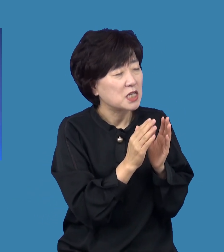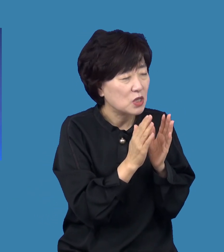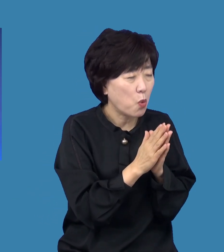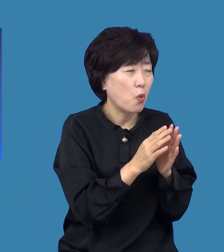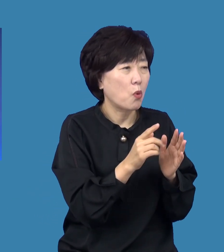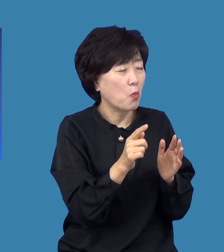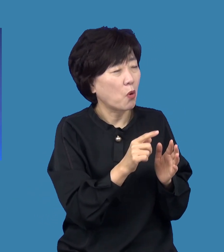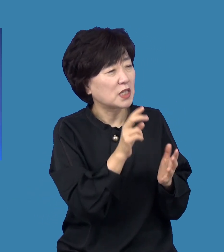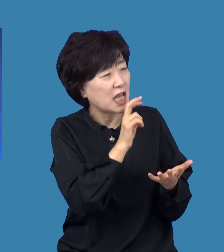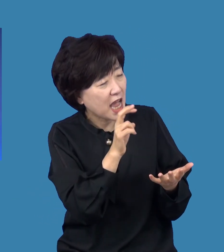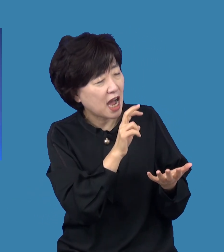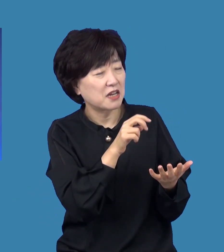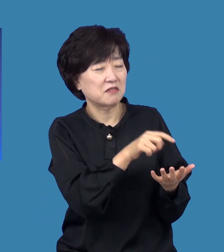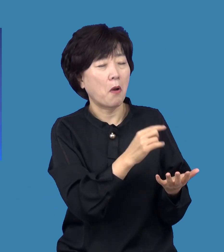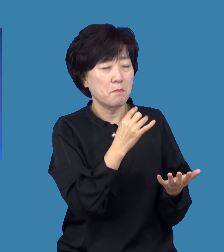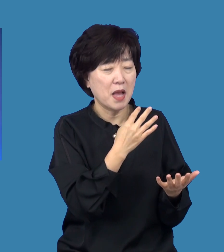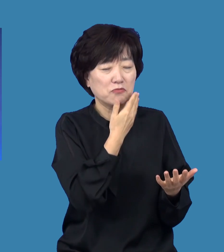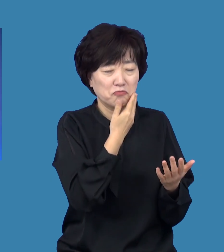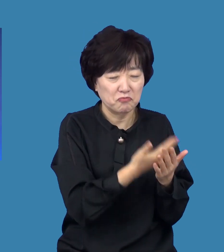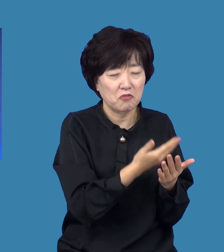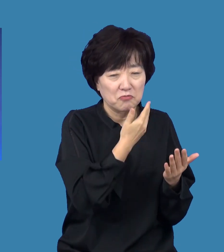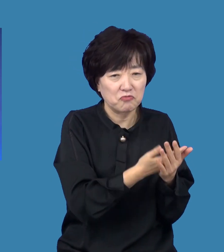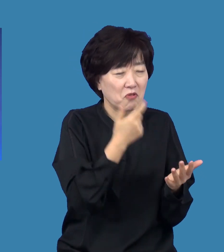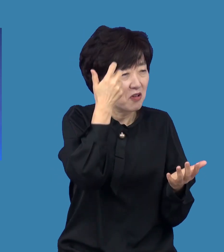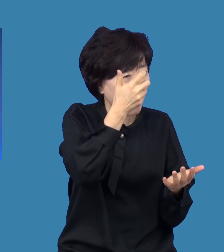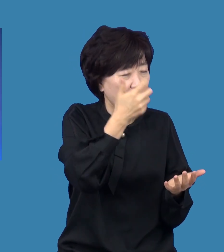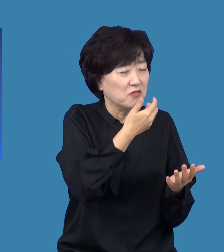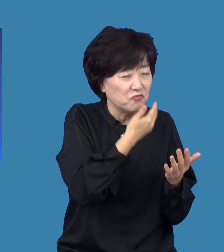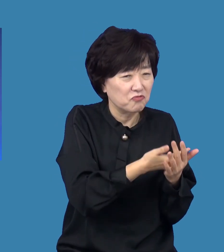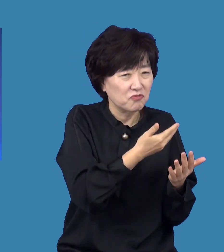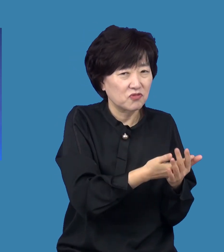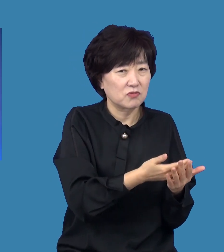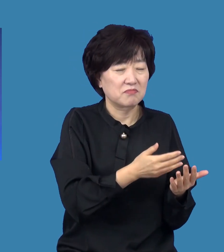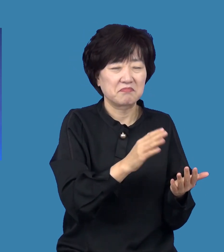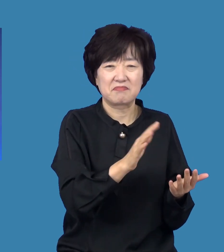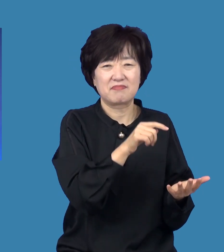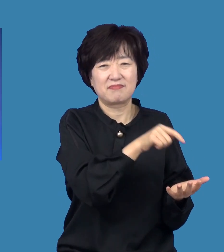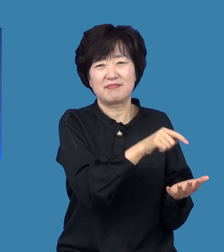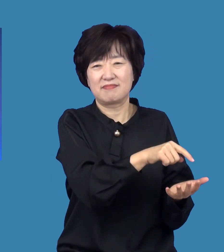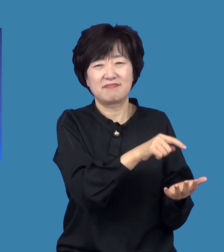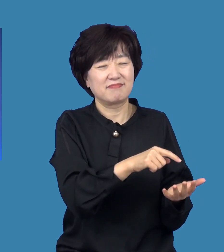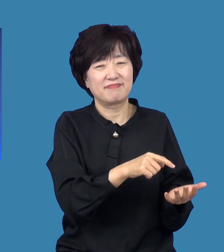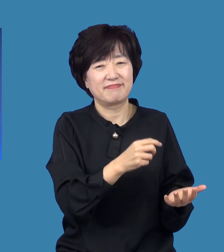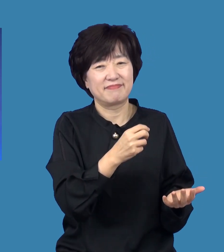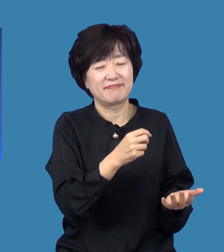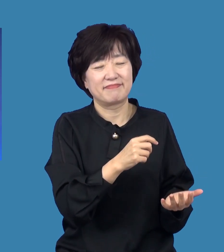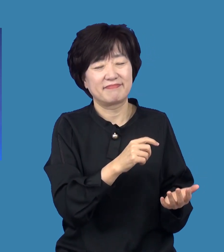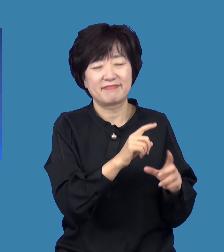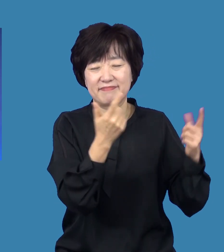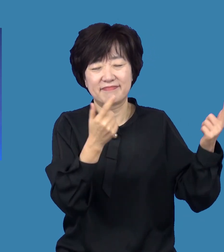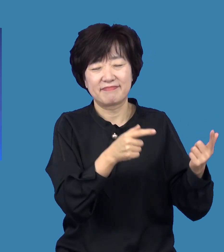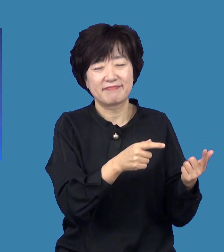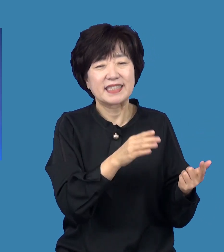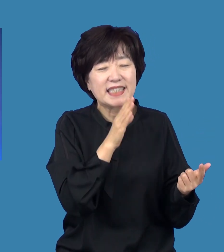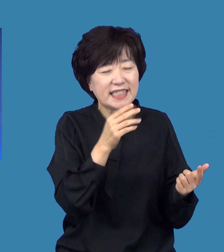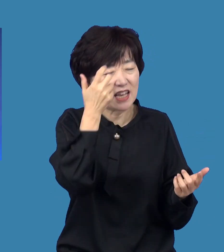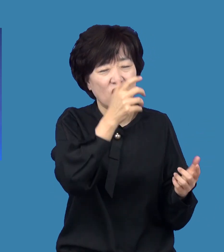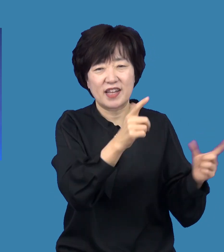여러분, 그건 신앙도 아니고 영성도 아니고 아무것도 아니에요. 그냥 자기 기만일 뿐이야. 가장 중요한 영적인